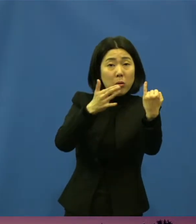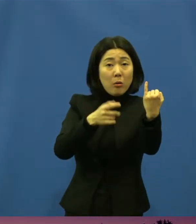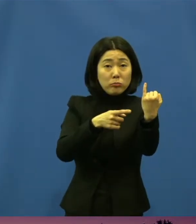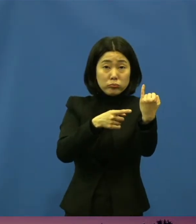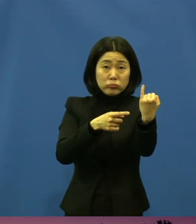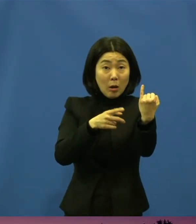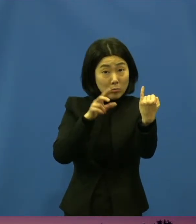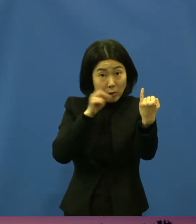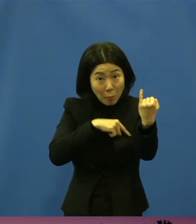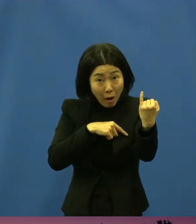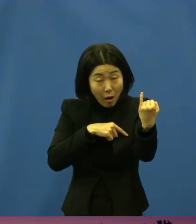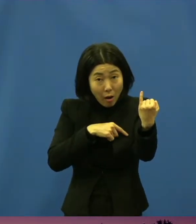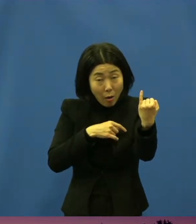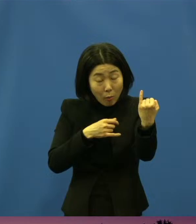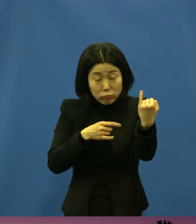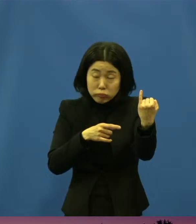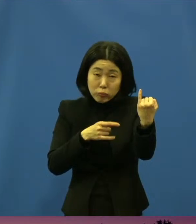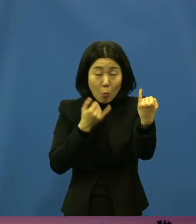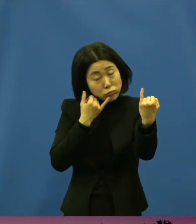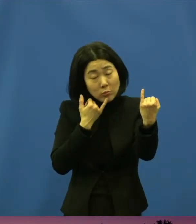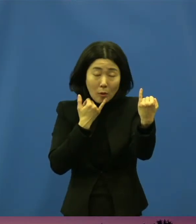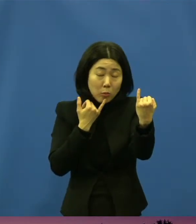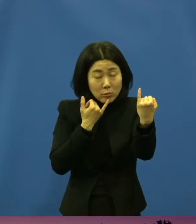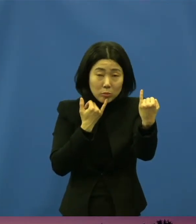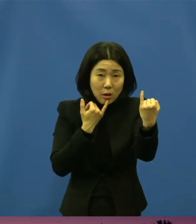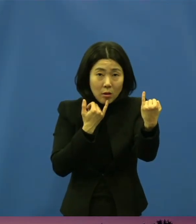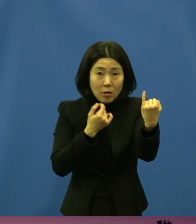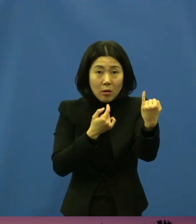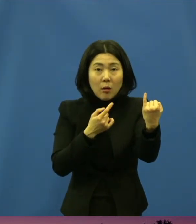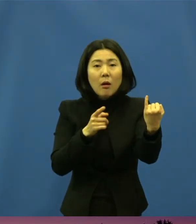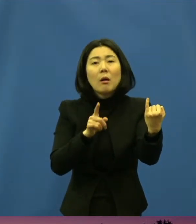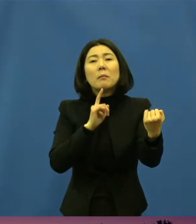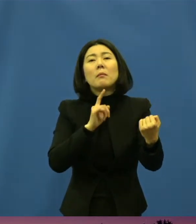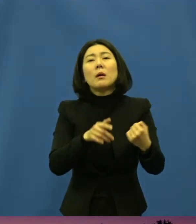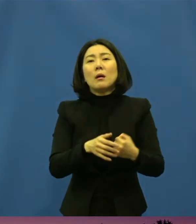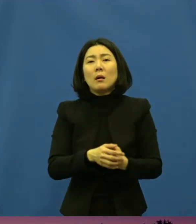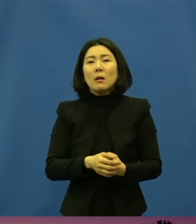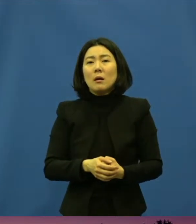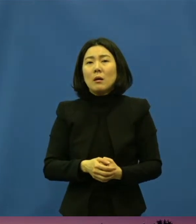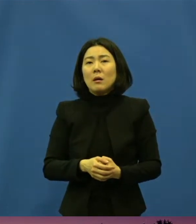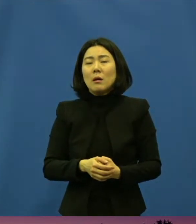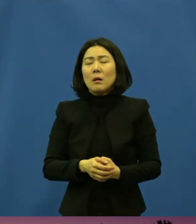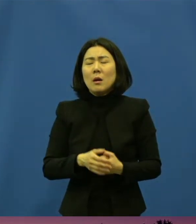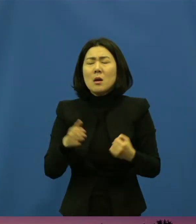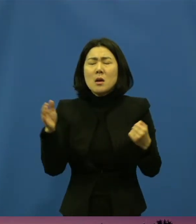그게 중요한 것은 어린 시절부터 하나님의 말씀을 배워야 되는 이유가 여기에 있는 거예요.